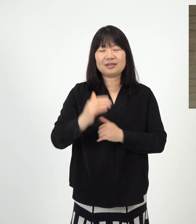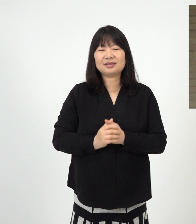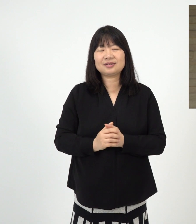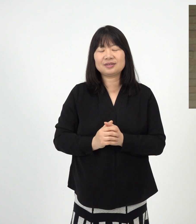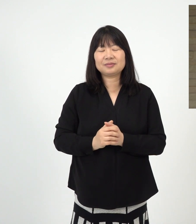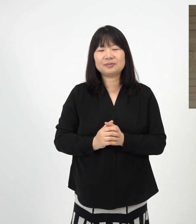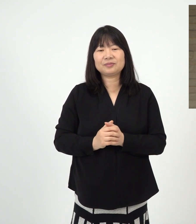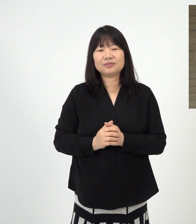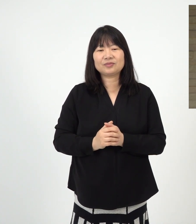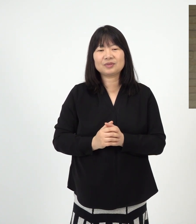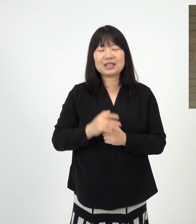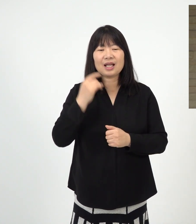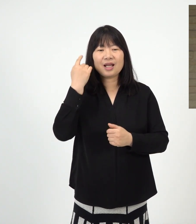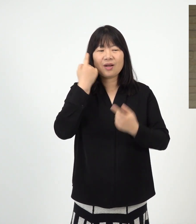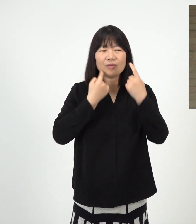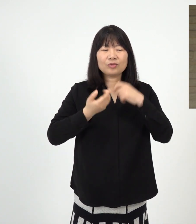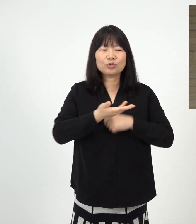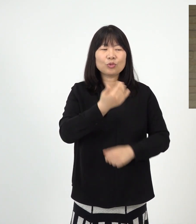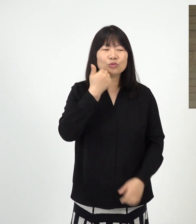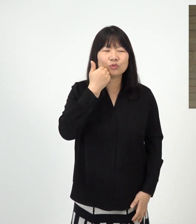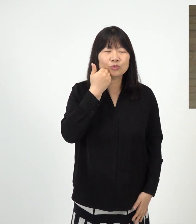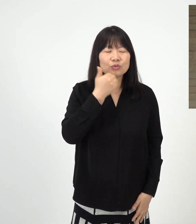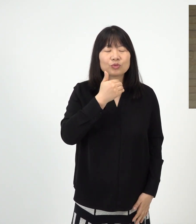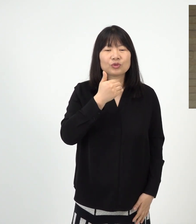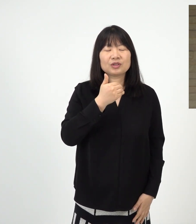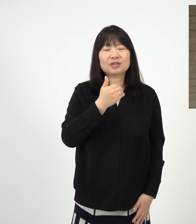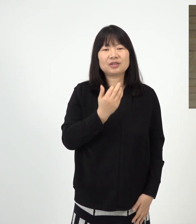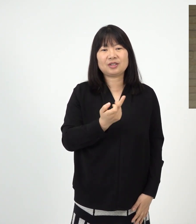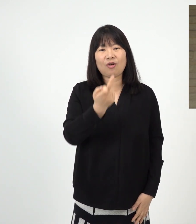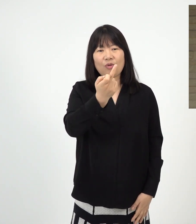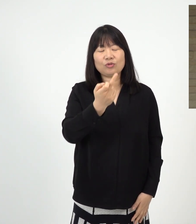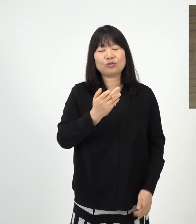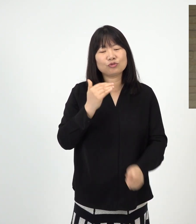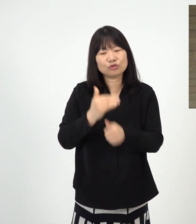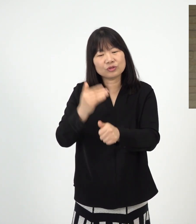가해자들이 형들이죠. 죽이려고 했고 실제 죽였죠.